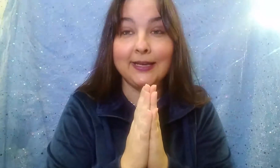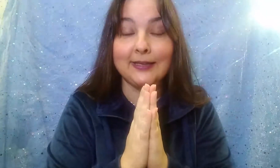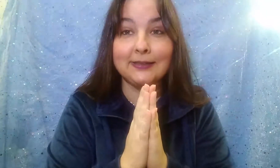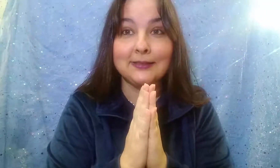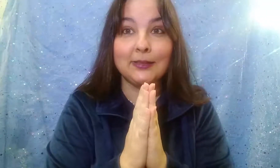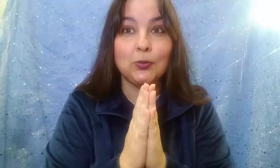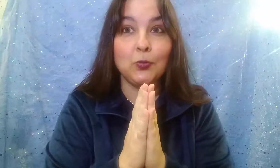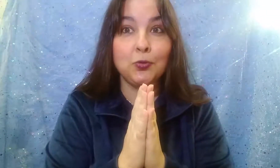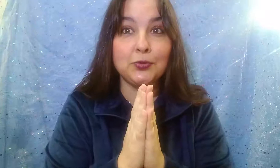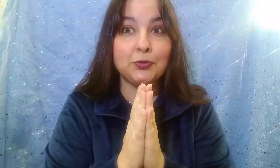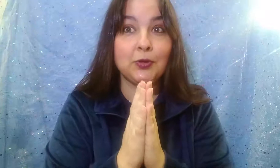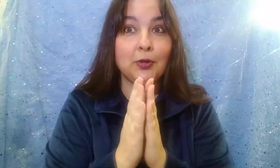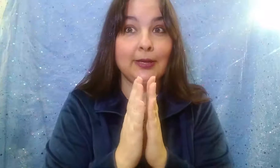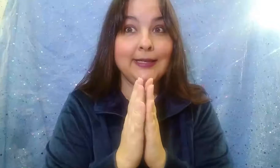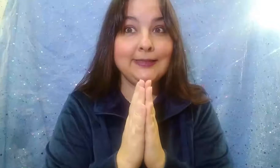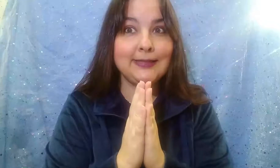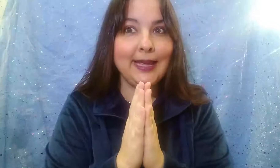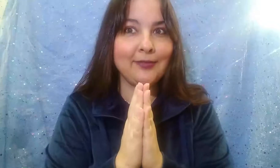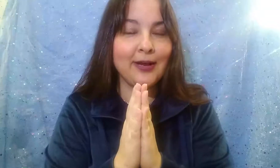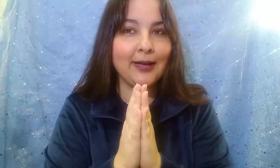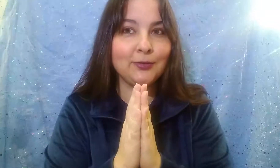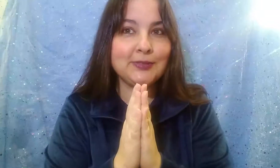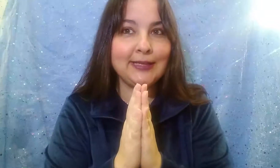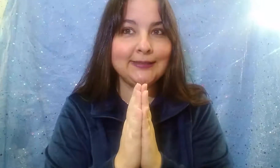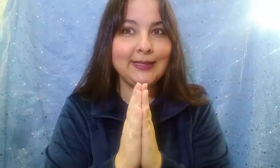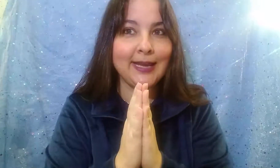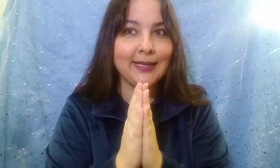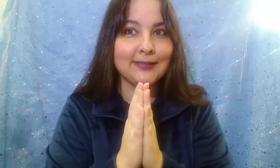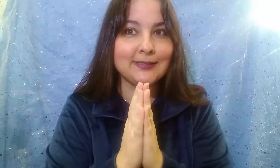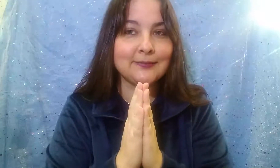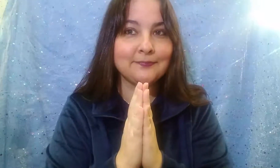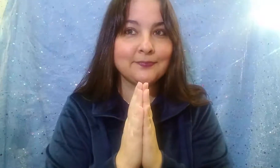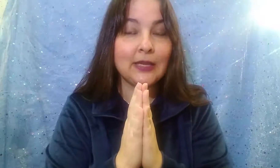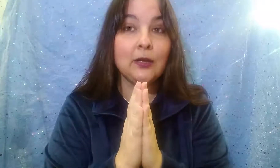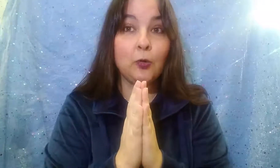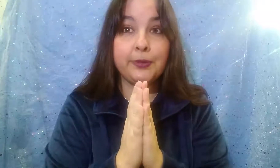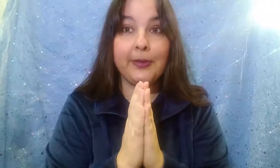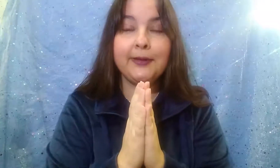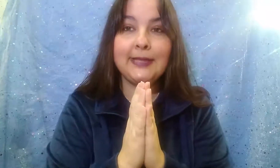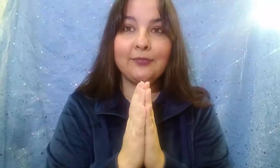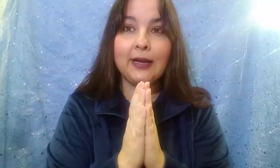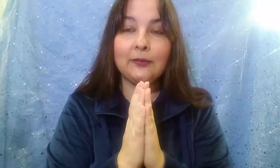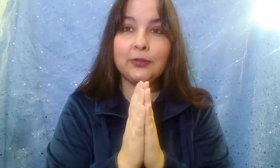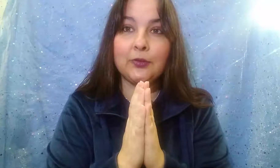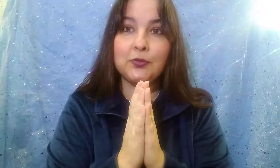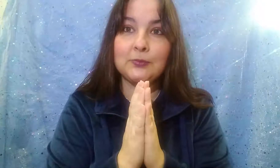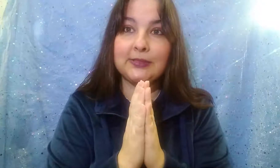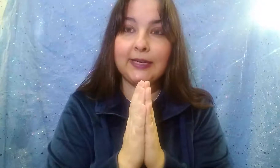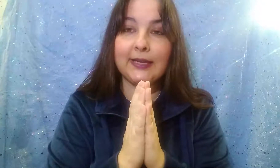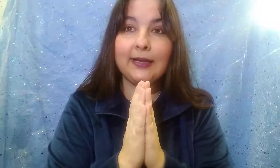os intervalos entre elas. O primeiro intervalo que nós vamos treinar